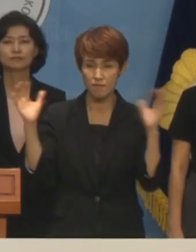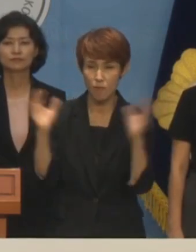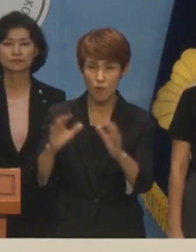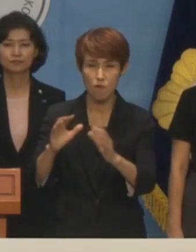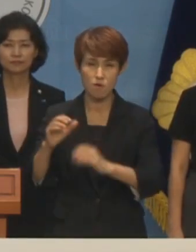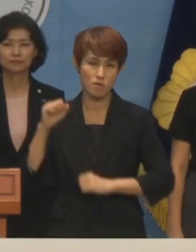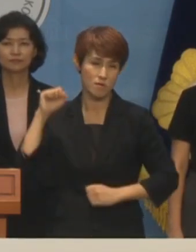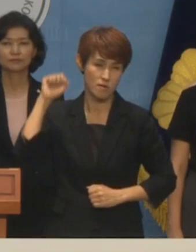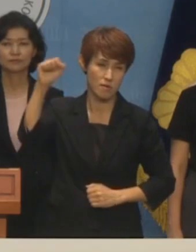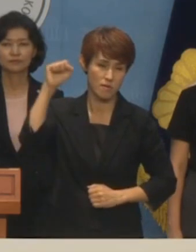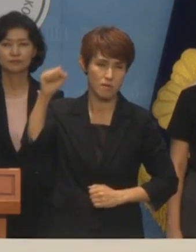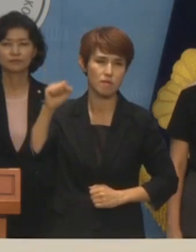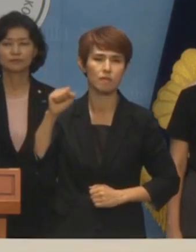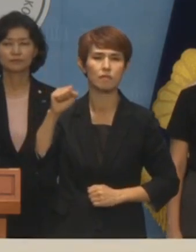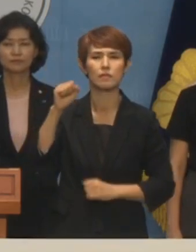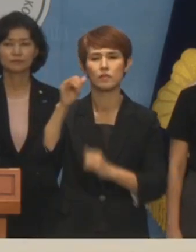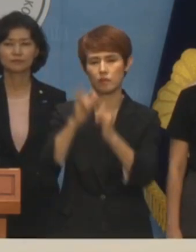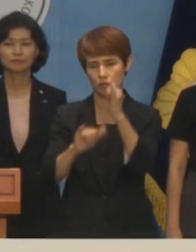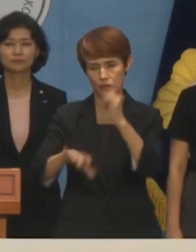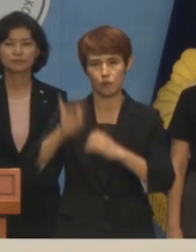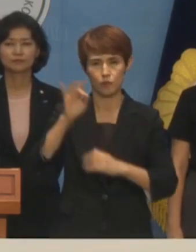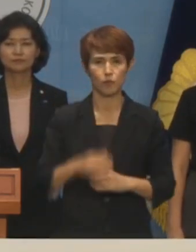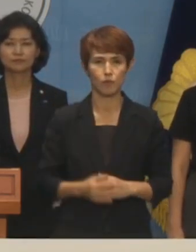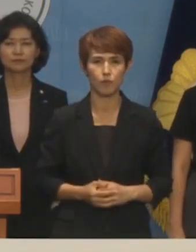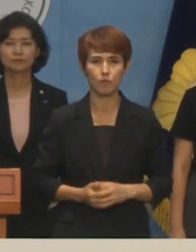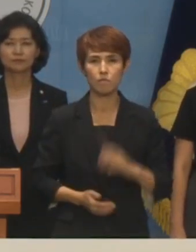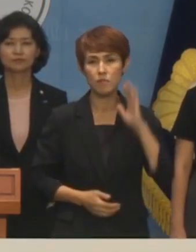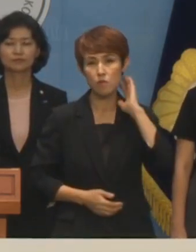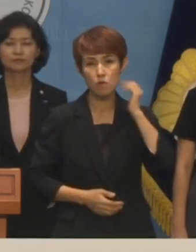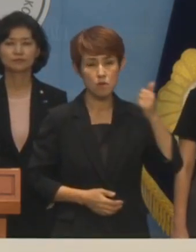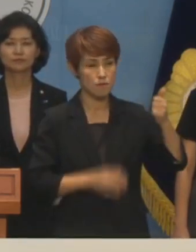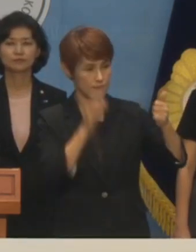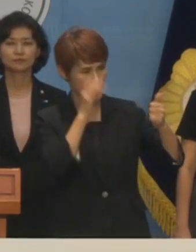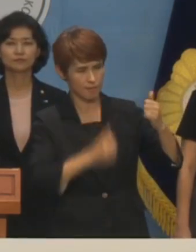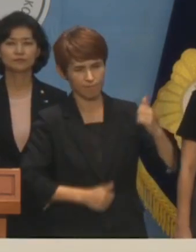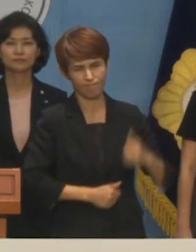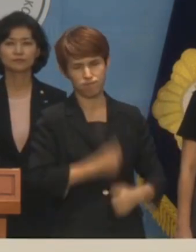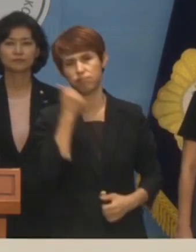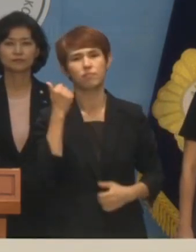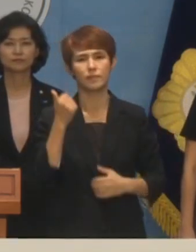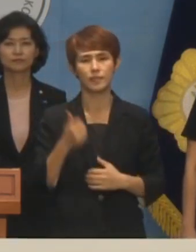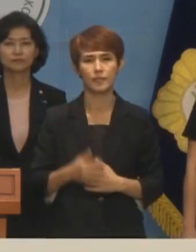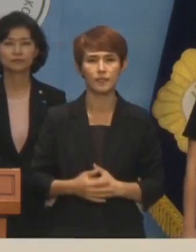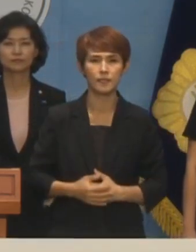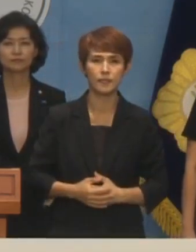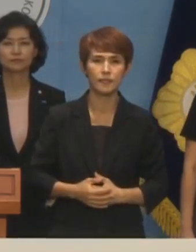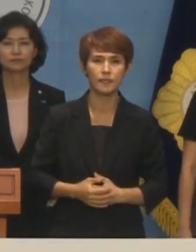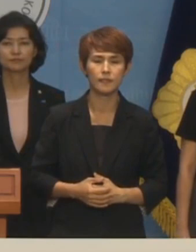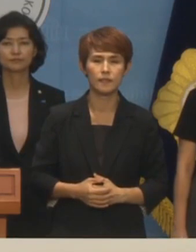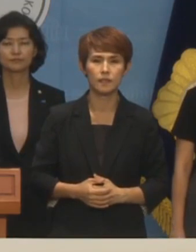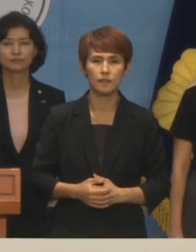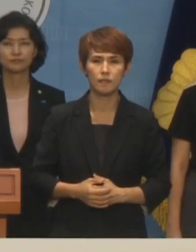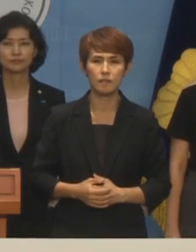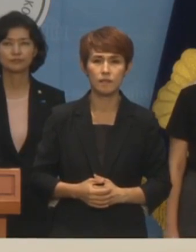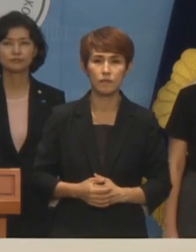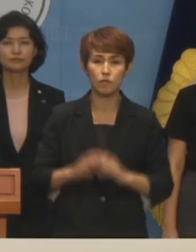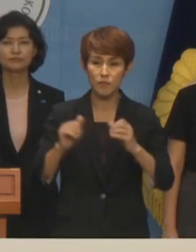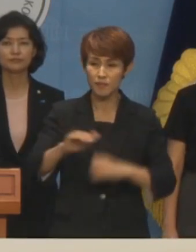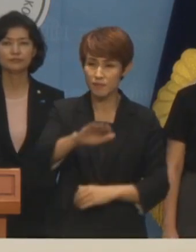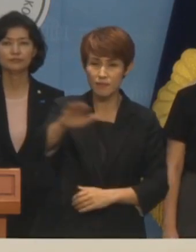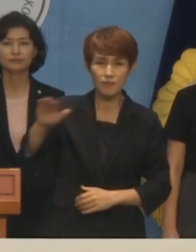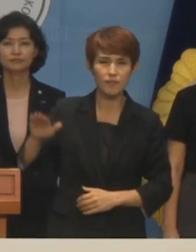최초의 사건이다. 이는 곧 대통령을 향한 분노의 임계점이 넘어섰음을 의미한다. 수많은